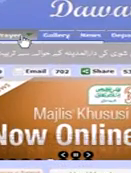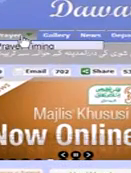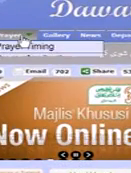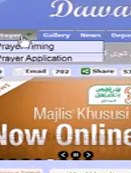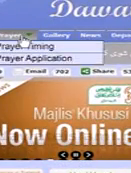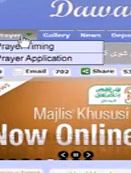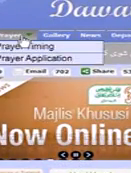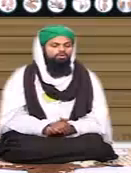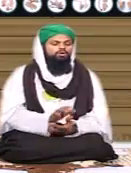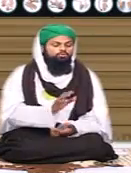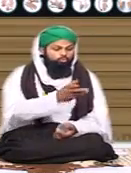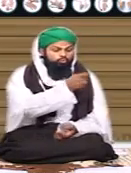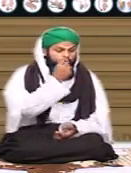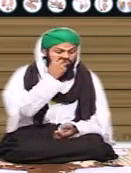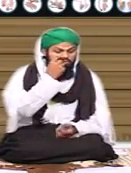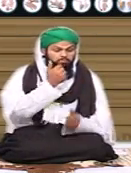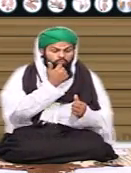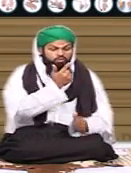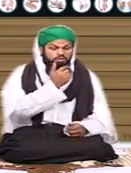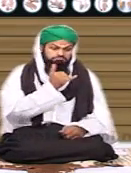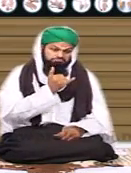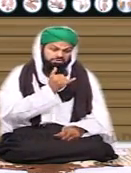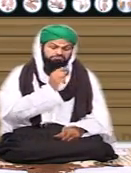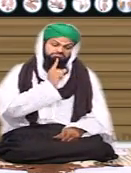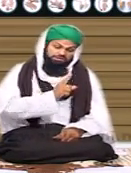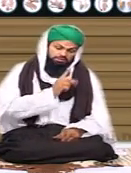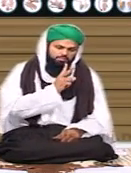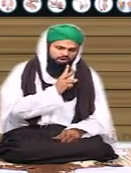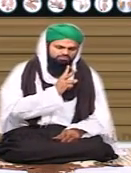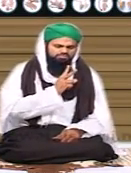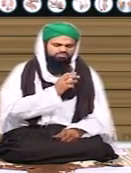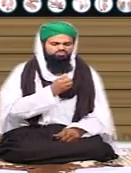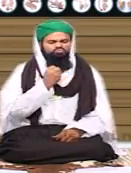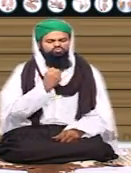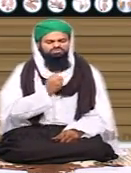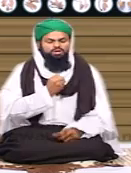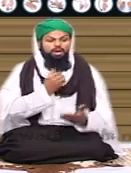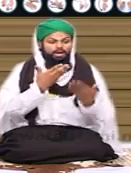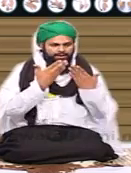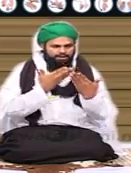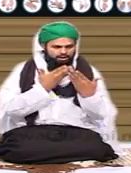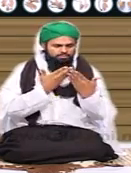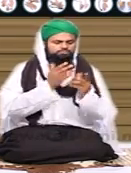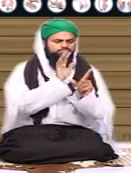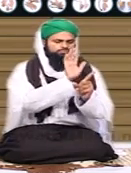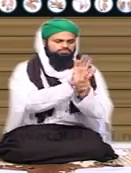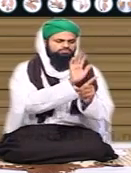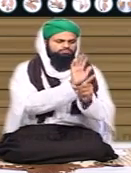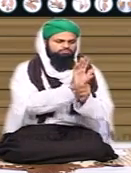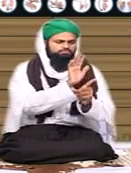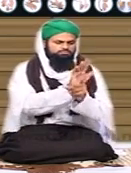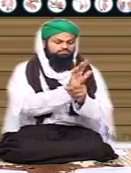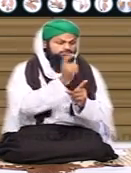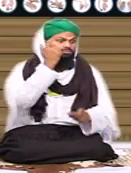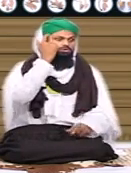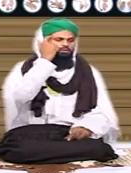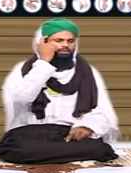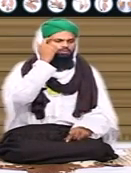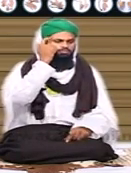مجرم ہو جائے گا جو ایسا کہے کہ حقیقت ہے. تو کہنا تو بڑا دشوار ہے. اہل علم ہے تو اس کو کہہ دیا تو کوئی بات نہیں کہ یہ